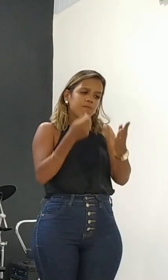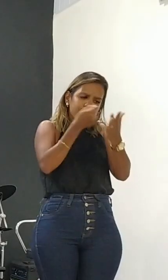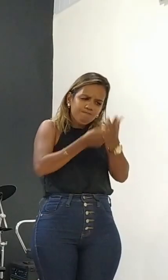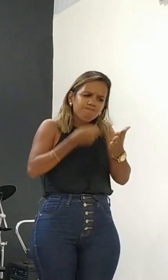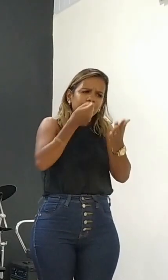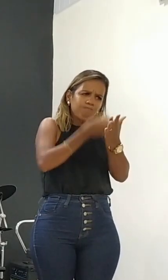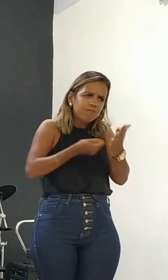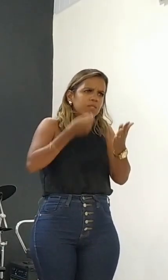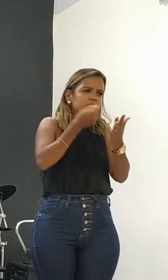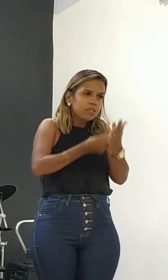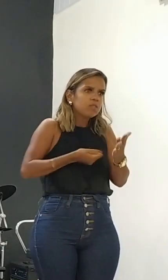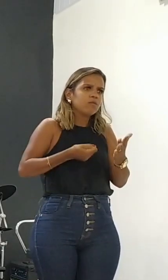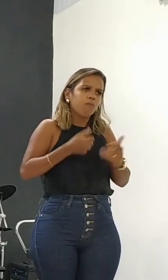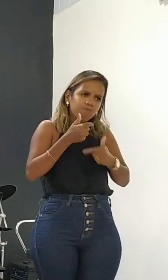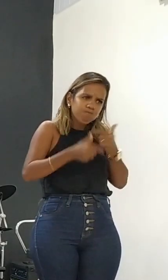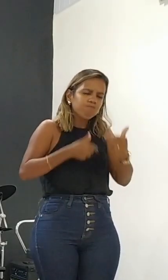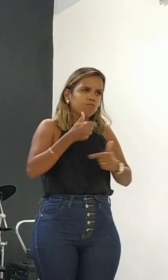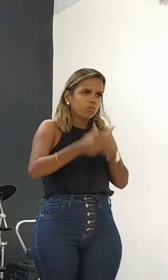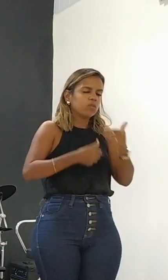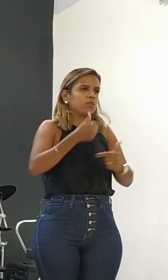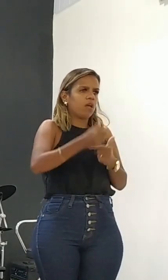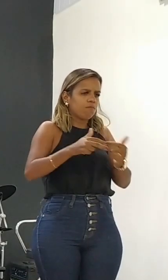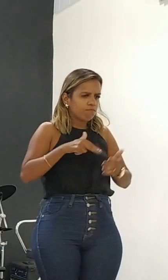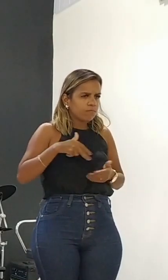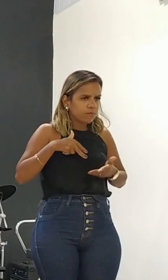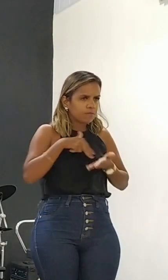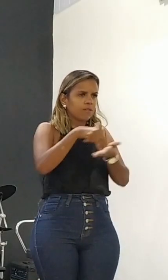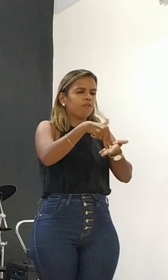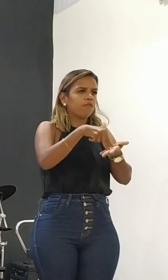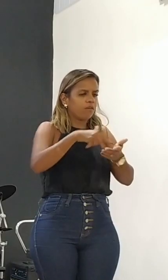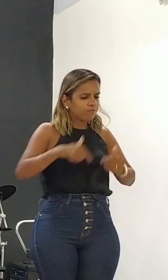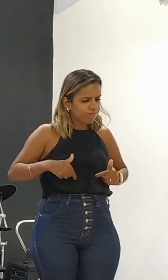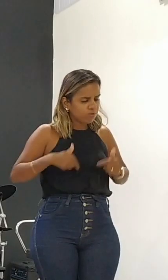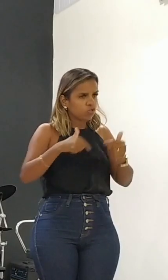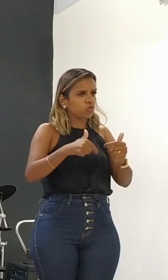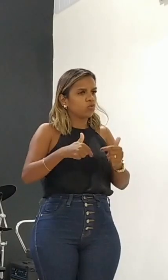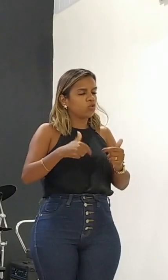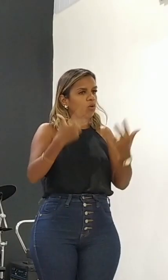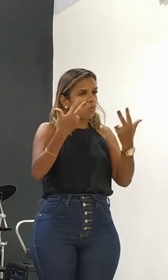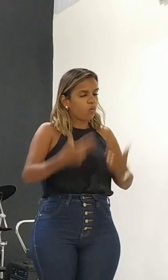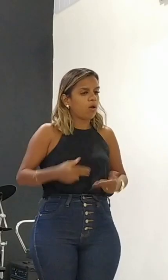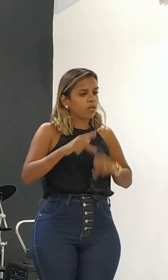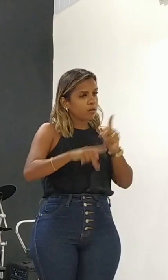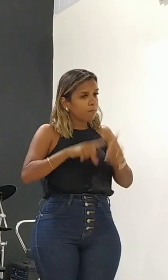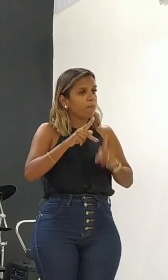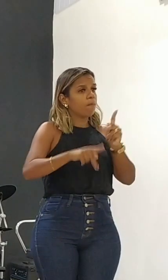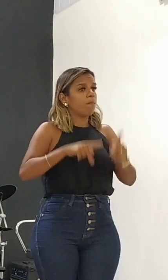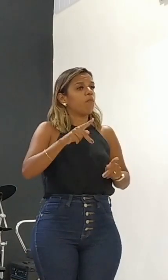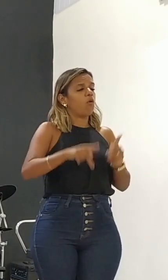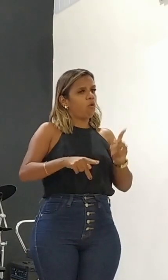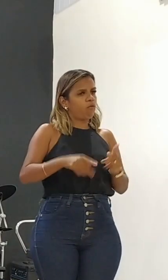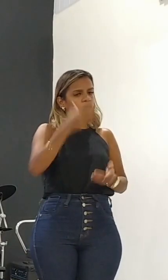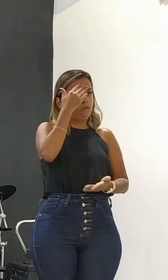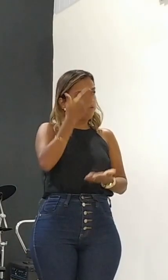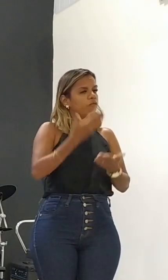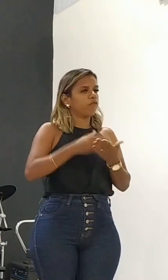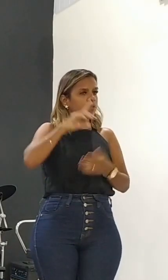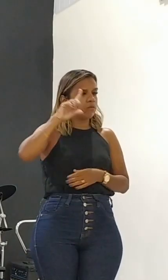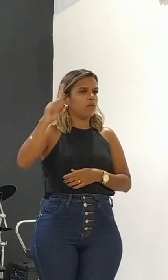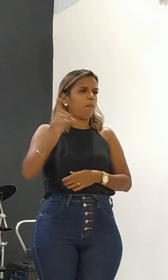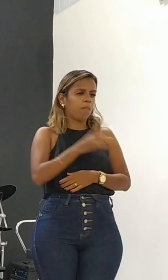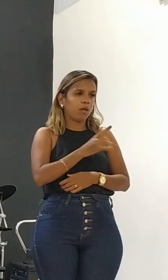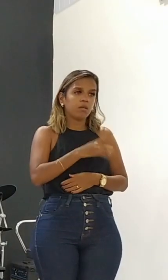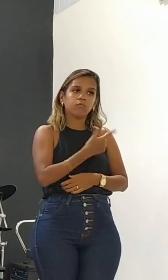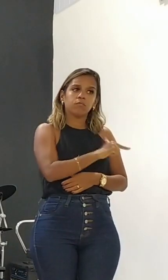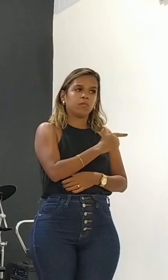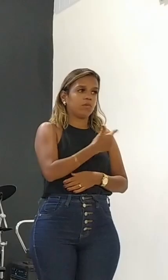marido. Luta, se levanta como aquele povo se levantou. Confia no seu Deus, não